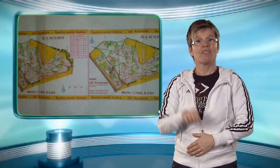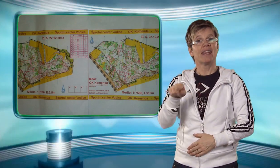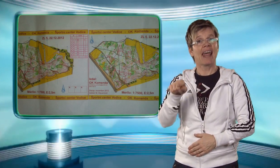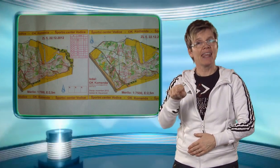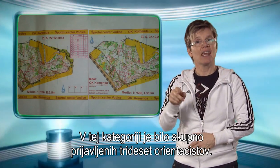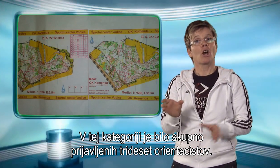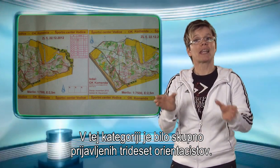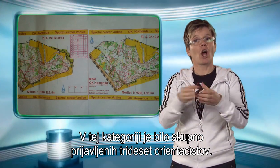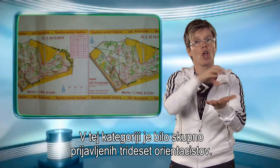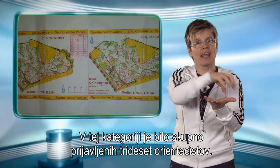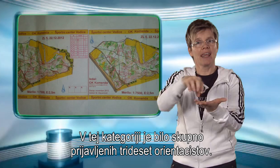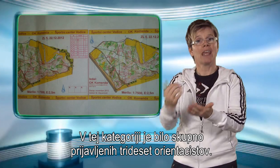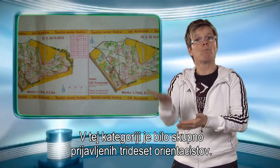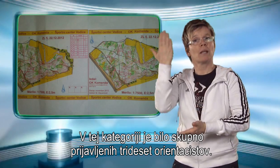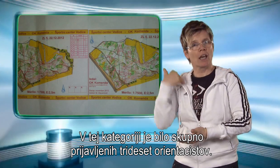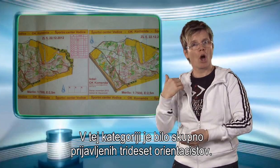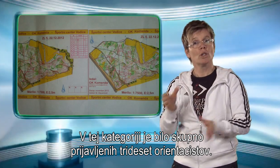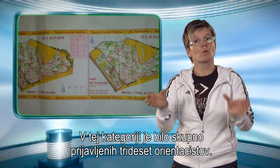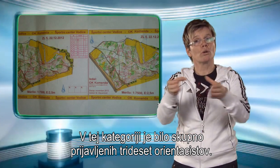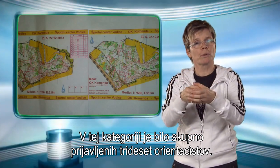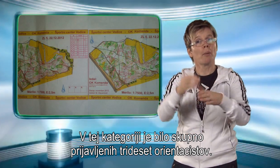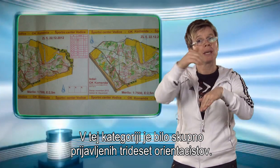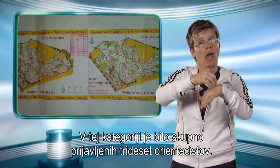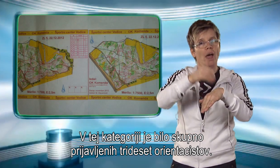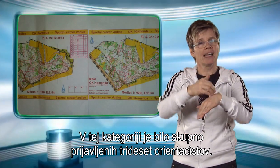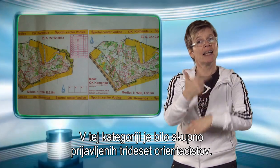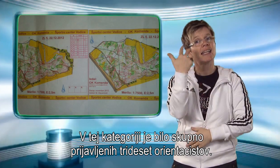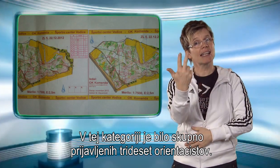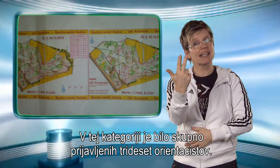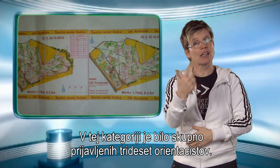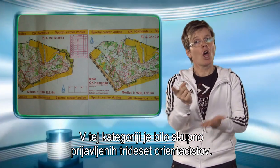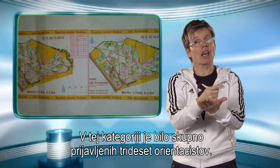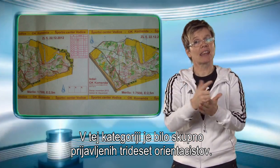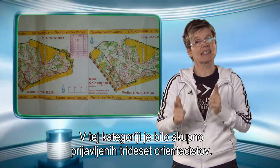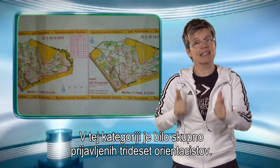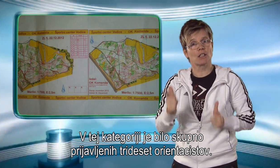V tej kategoriji je bilo skupno prijavljenih 30 orientacistov.